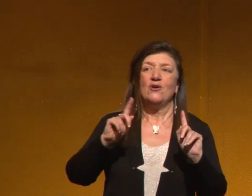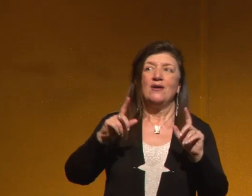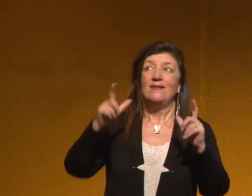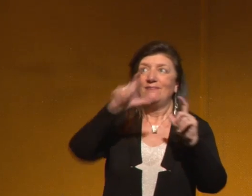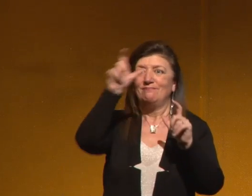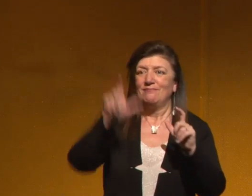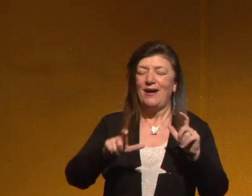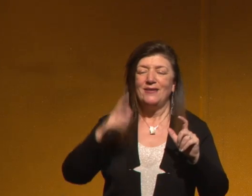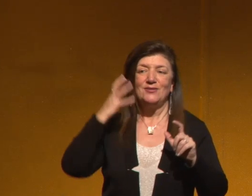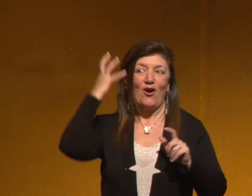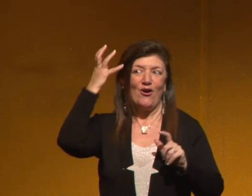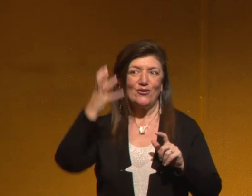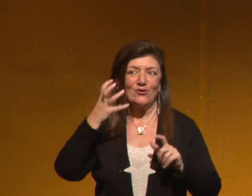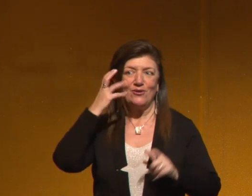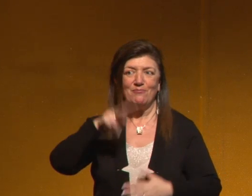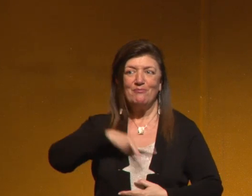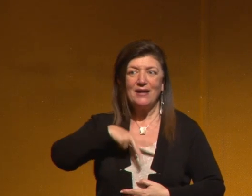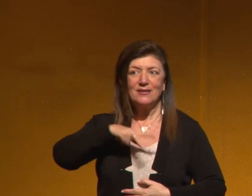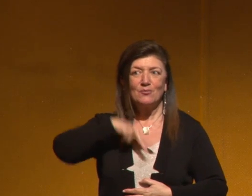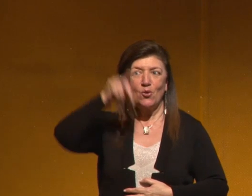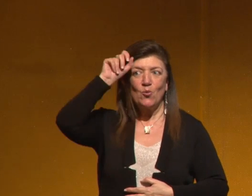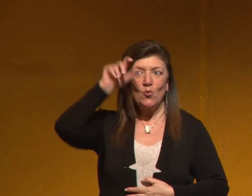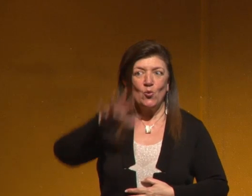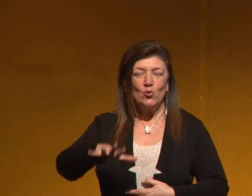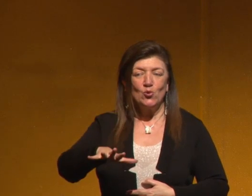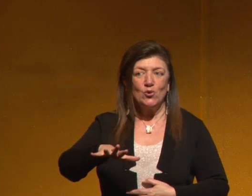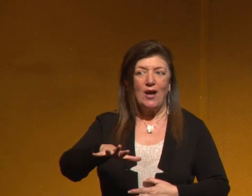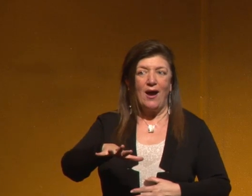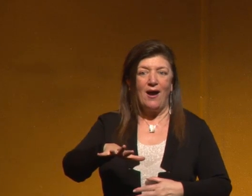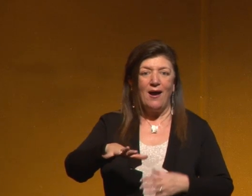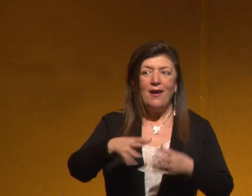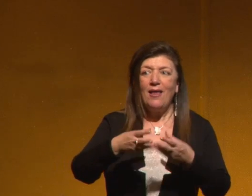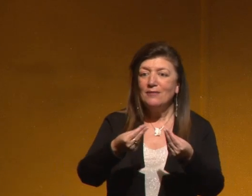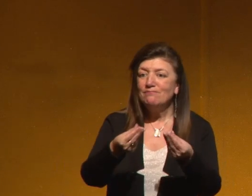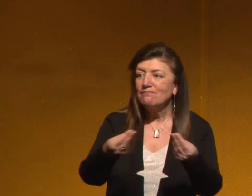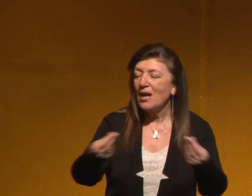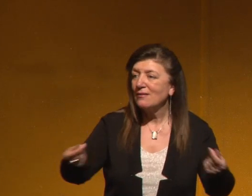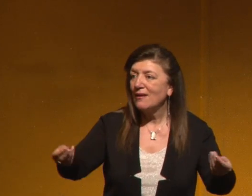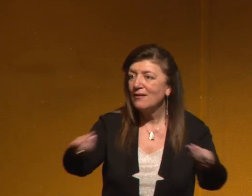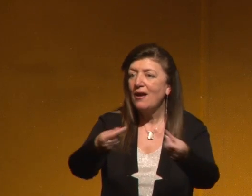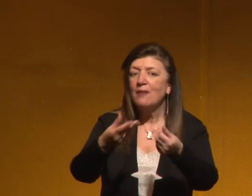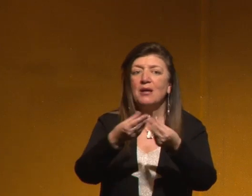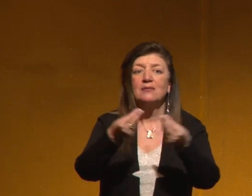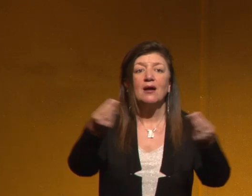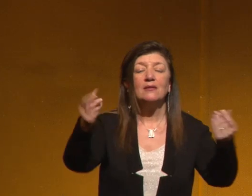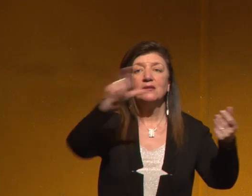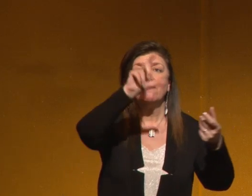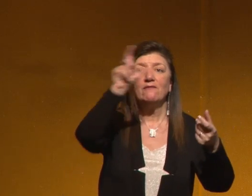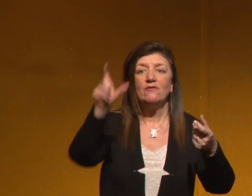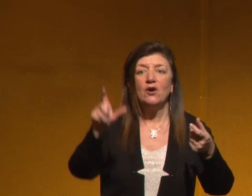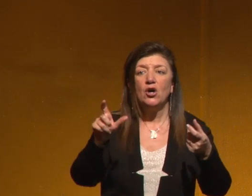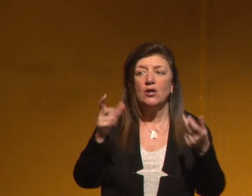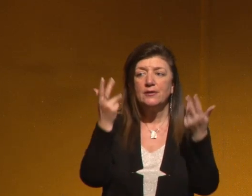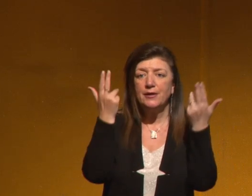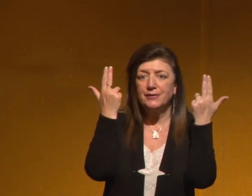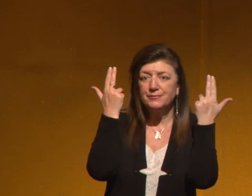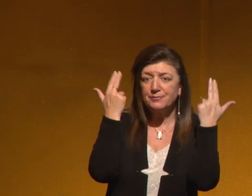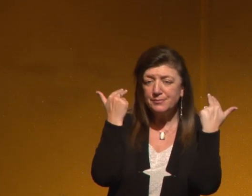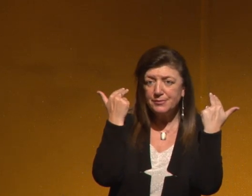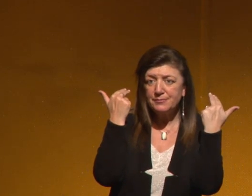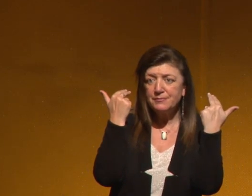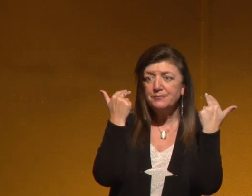culturale materiale materiale ma per troppe volte rassegnato alla contraddizione di essere un paese in cui